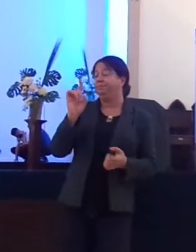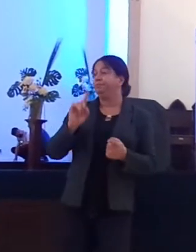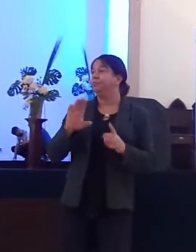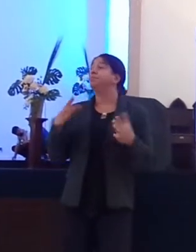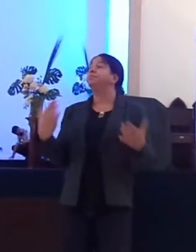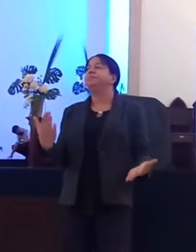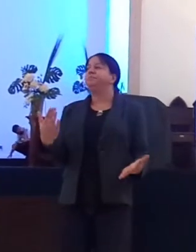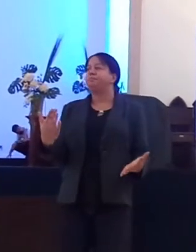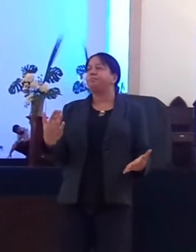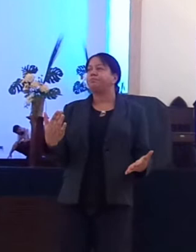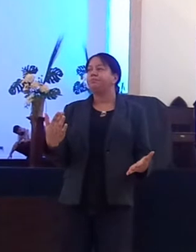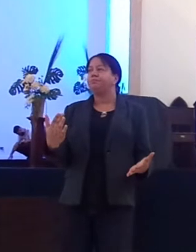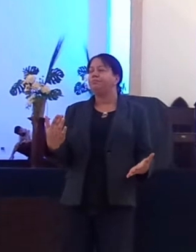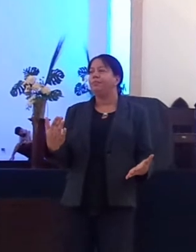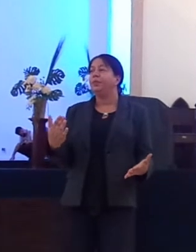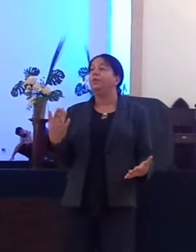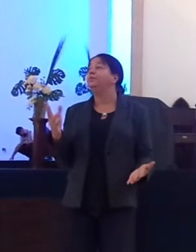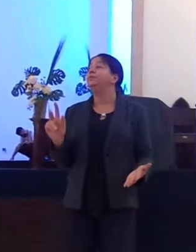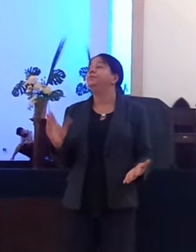quando ele anda com